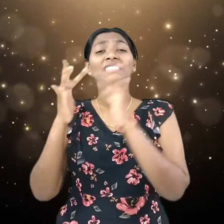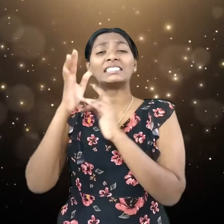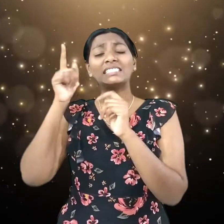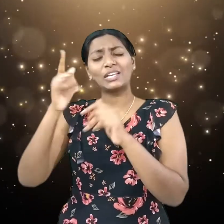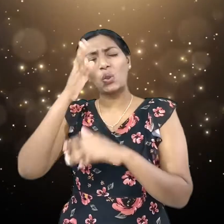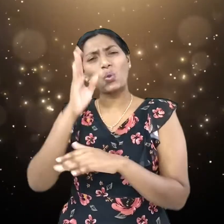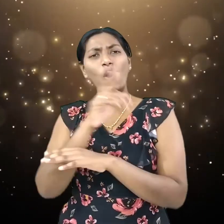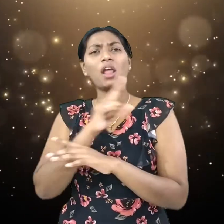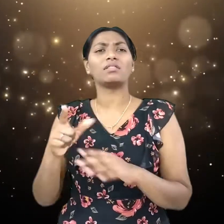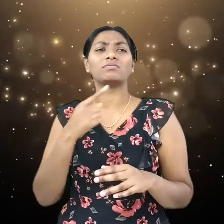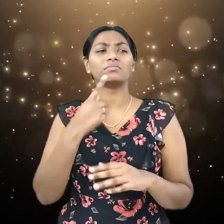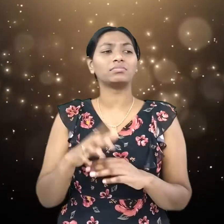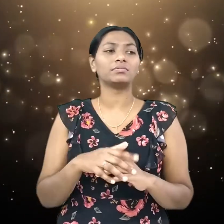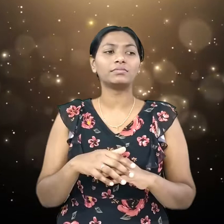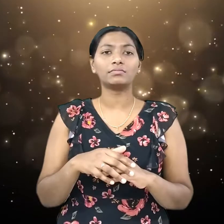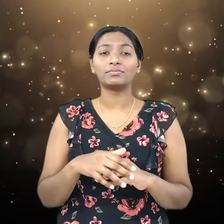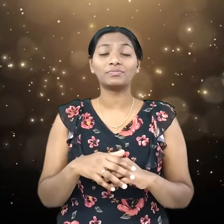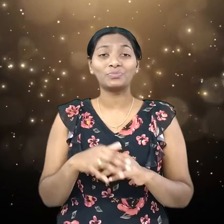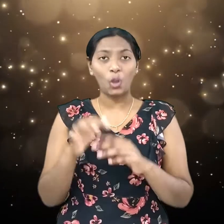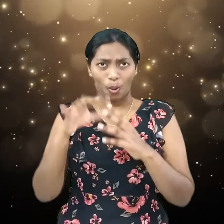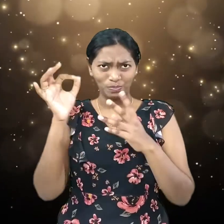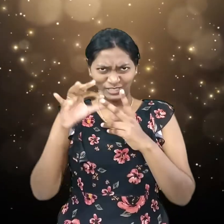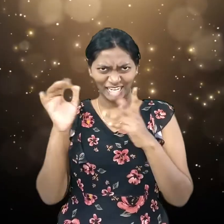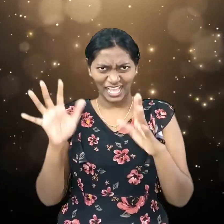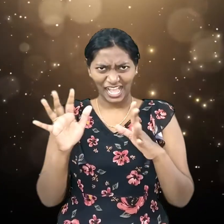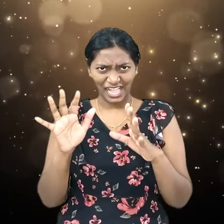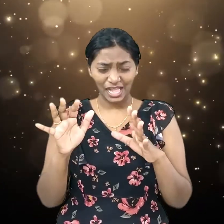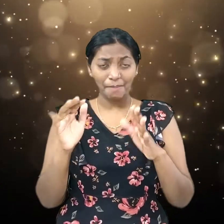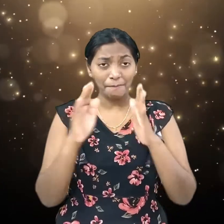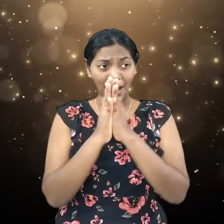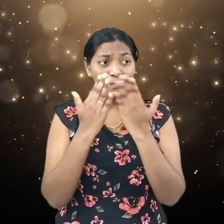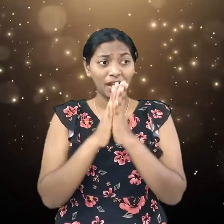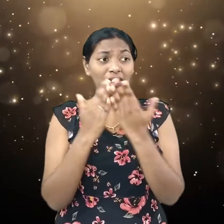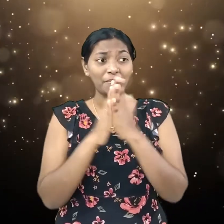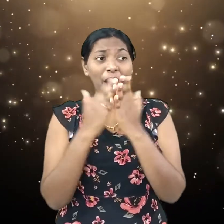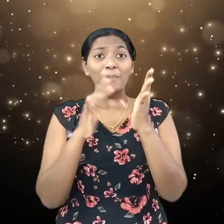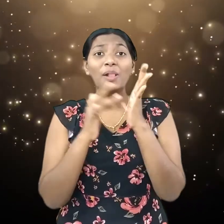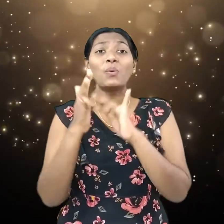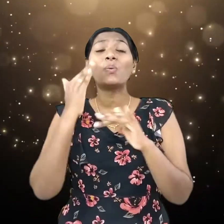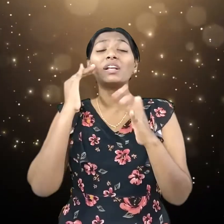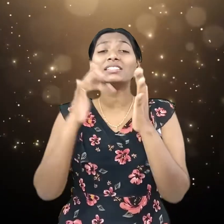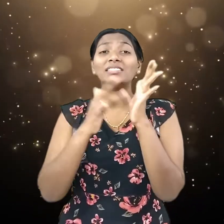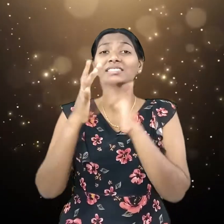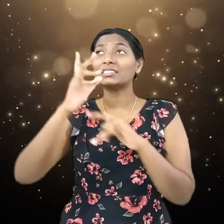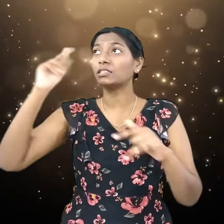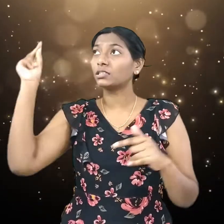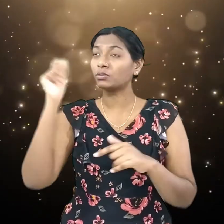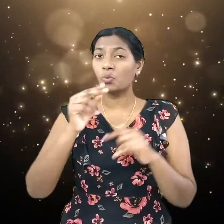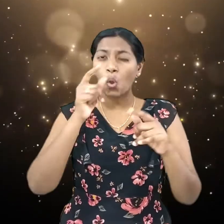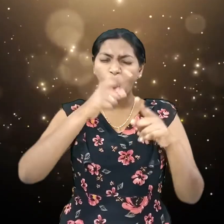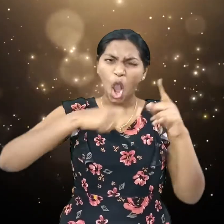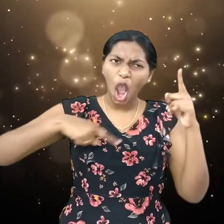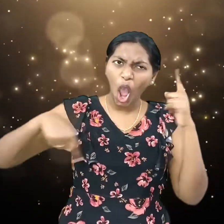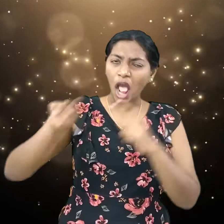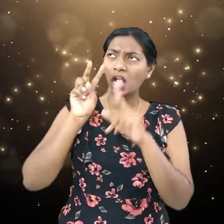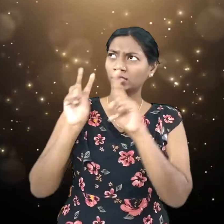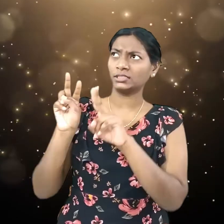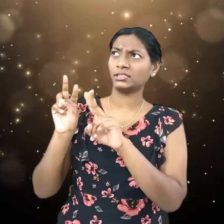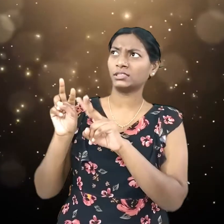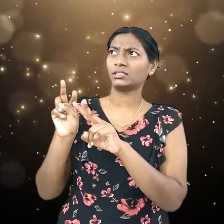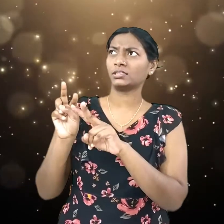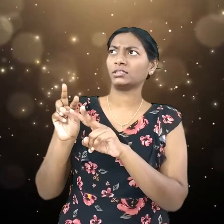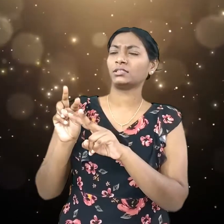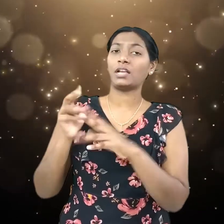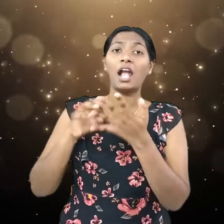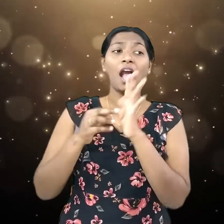बाइबल कहती जब यीशु मसीह बादलों पे आएगा हर निगाह उसको देखेगी, क्योंकि यीशु मसीह क्या रहेगा 24 घंटे, सुनाई पड़ा आपको, क्योंकि कहीं पे पृथ्वी